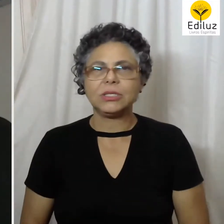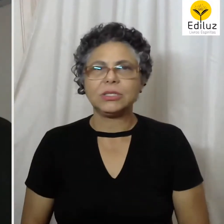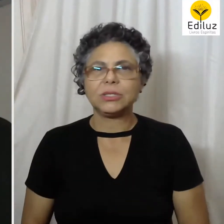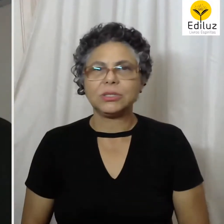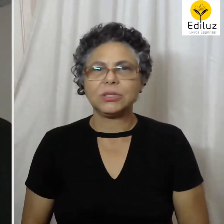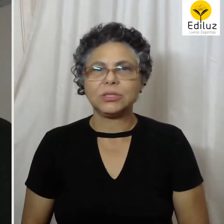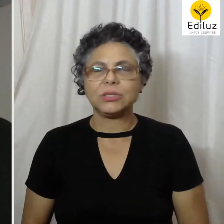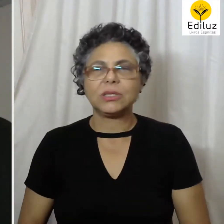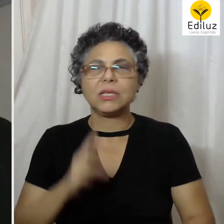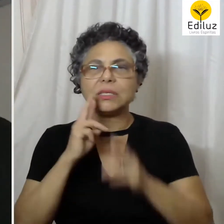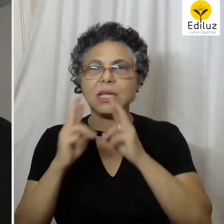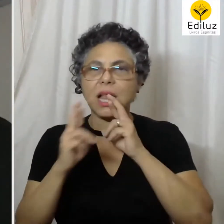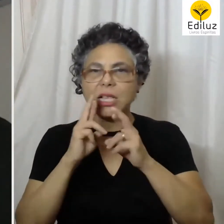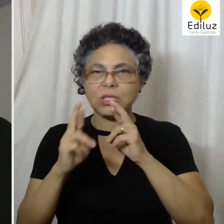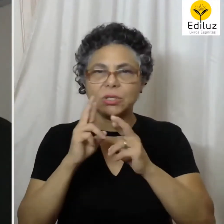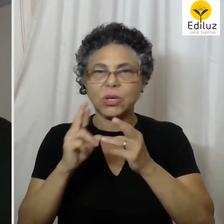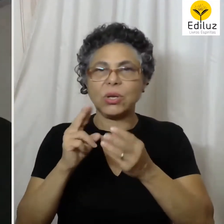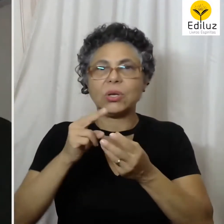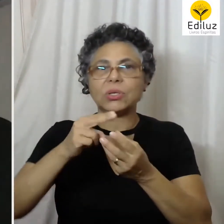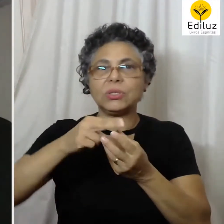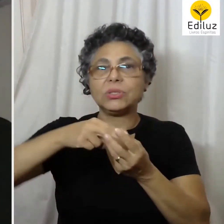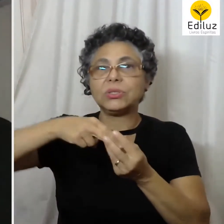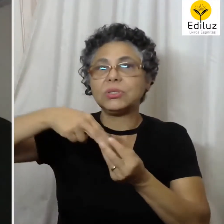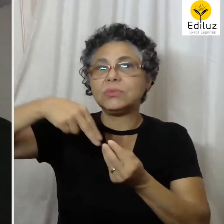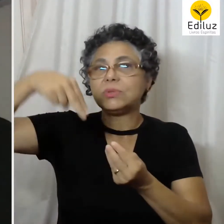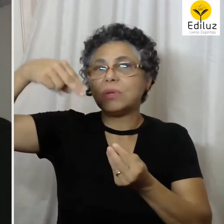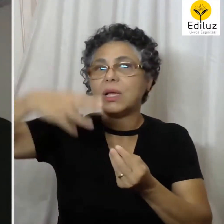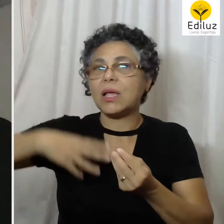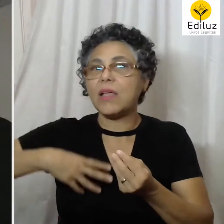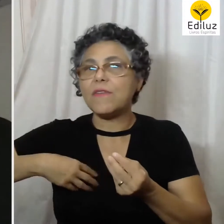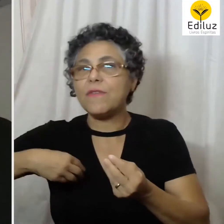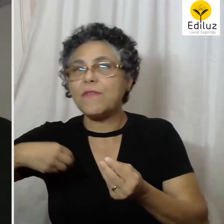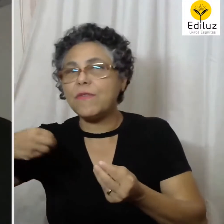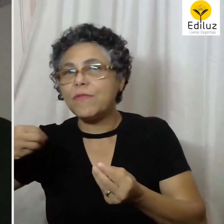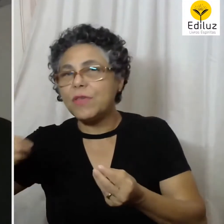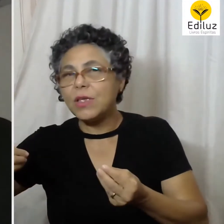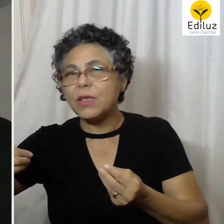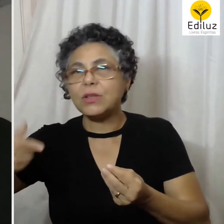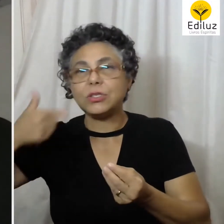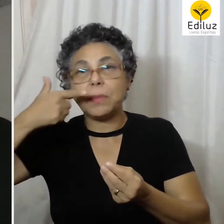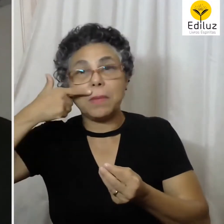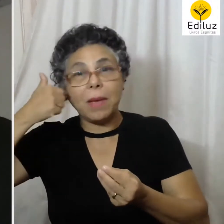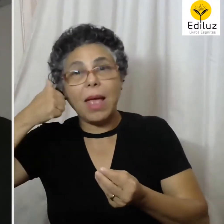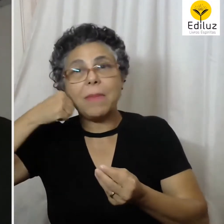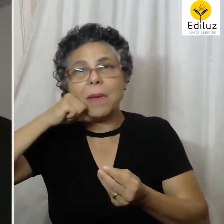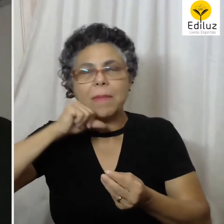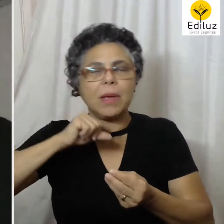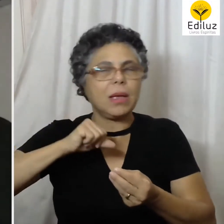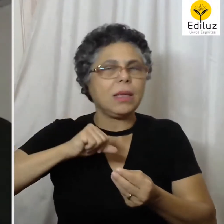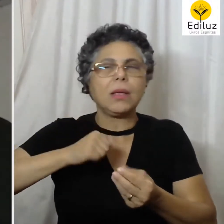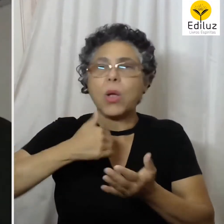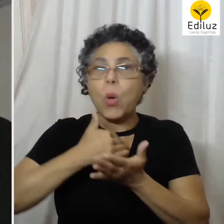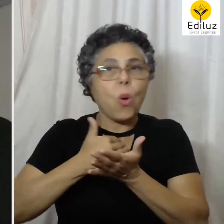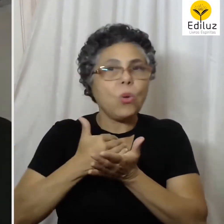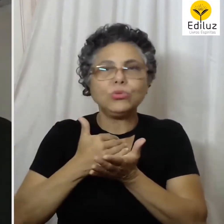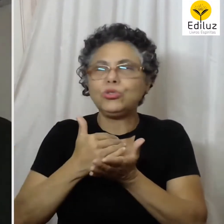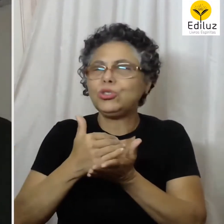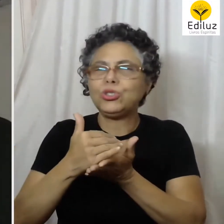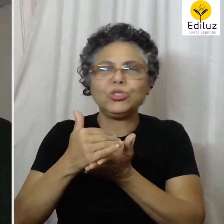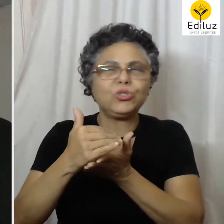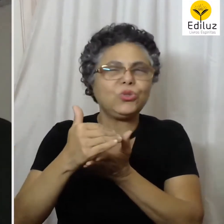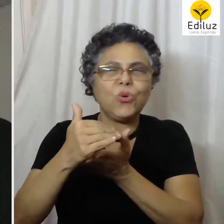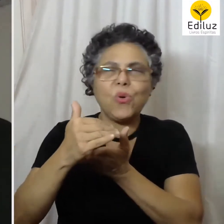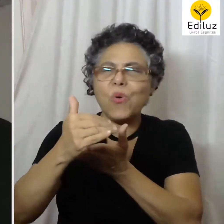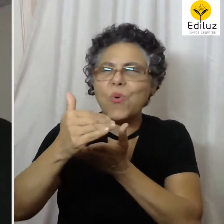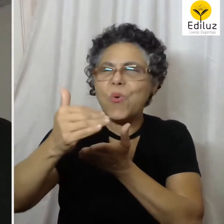essas relações espirituais, filiais e paternais perduram, seguem durante toda